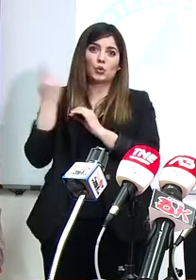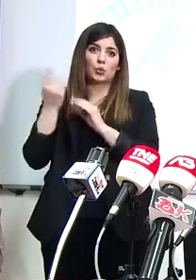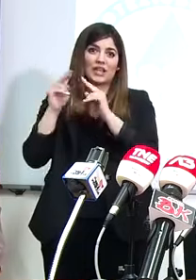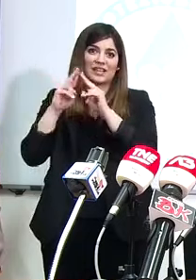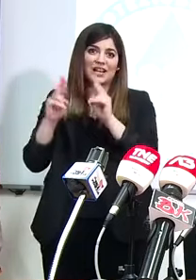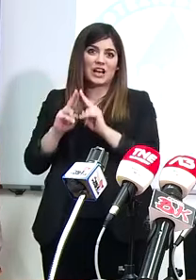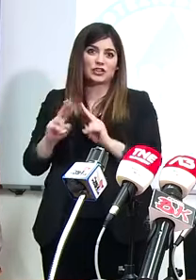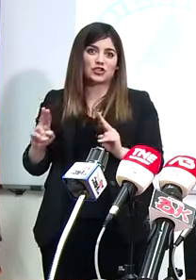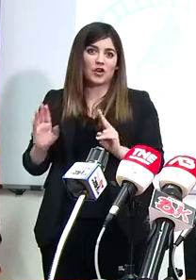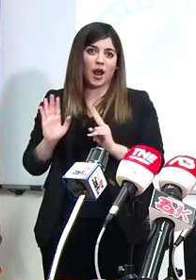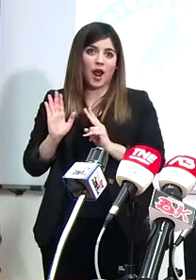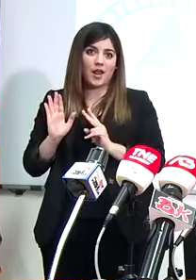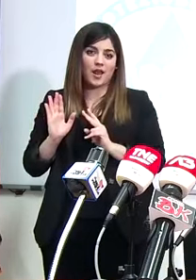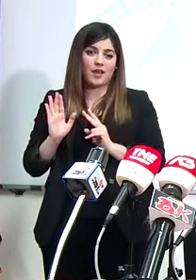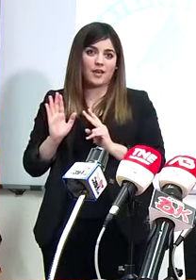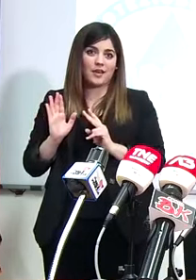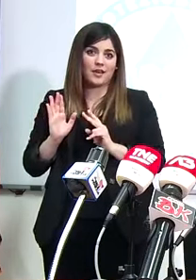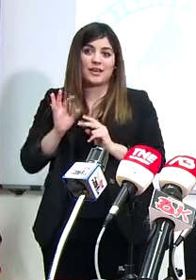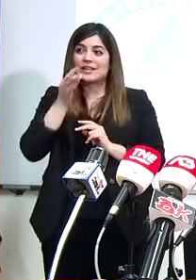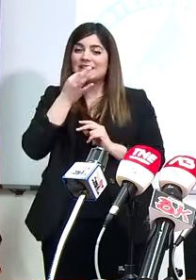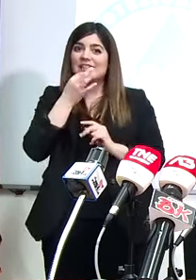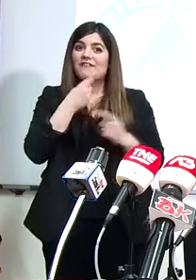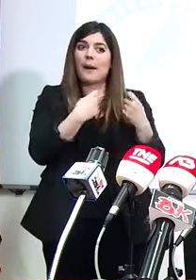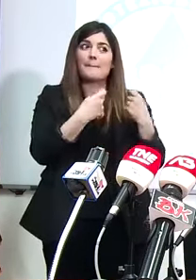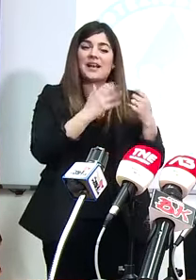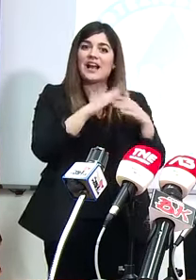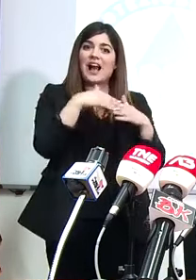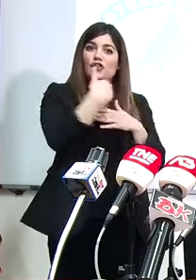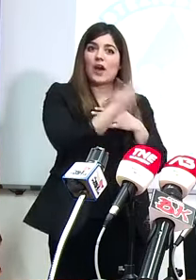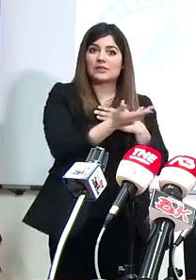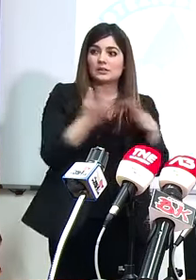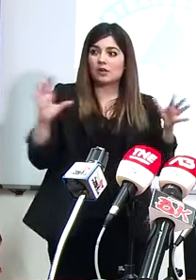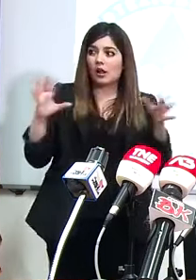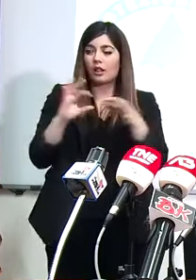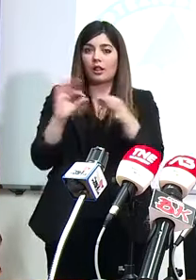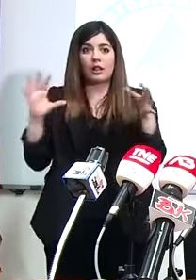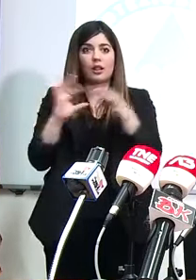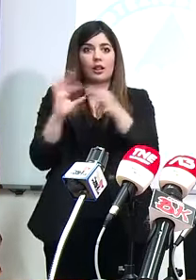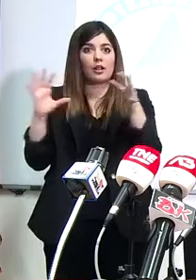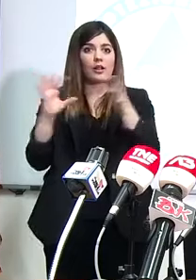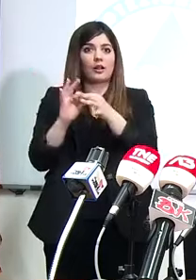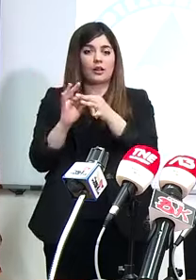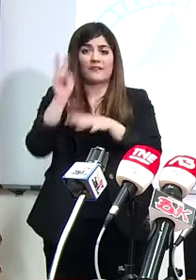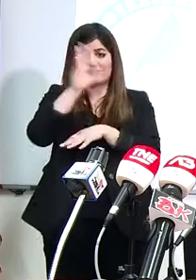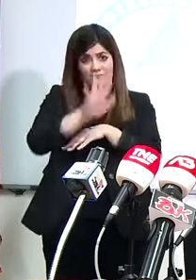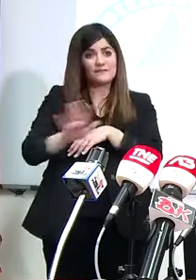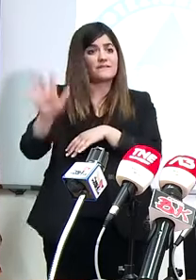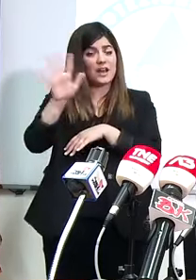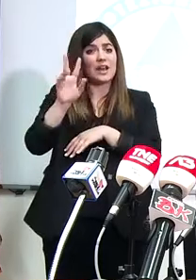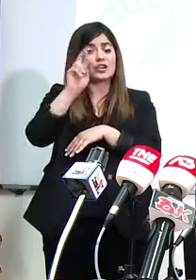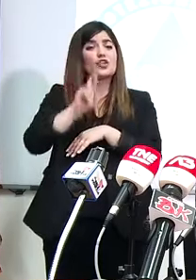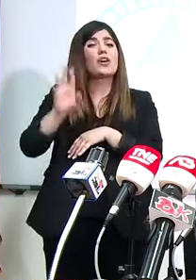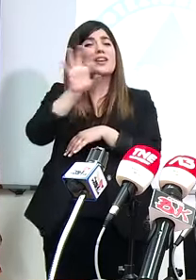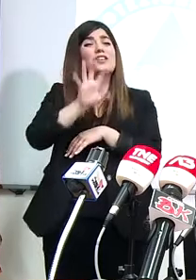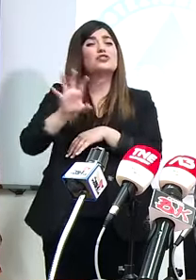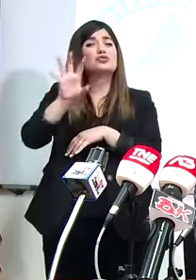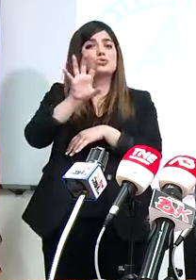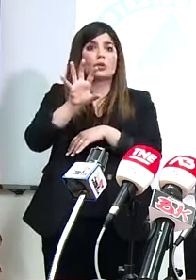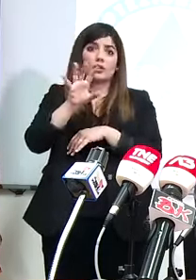di seconda mano tutte dipendono i mercati internazionali questa è una regione sulla quale appunto va